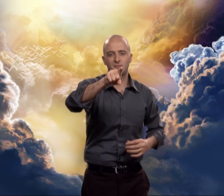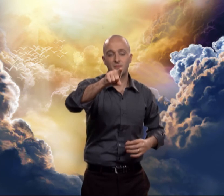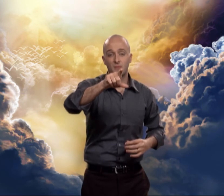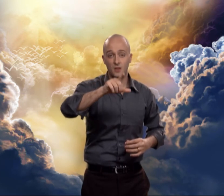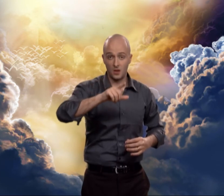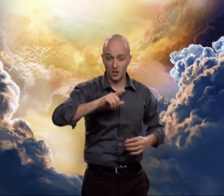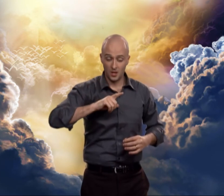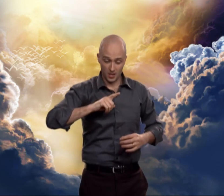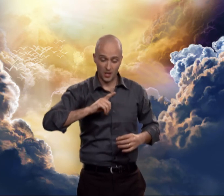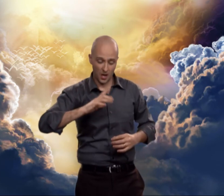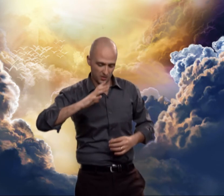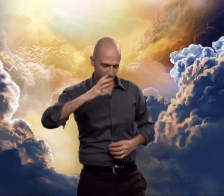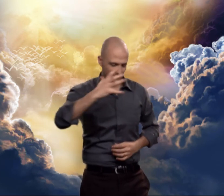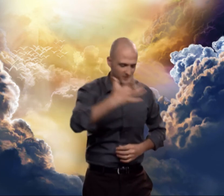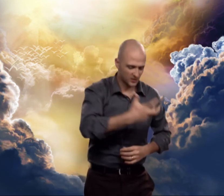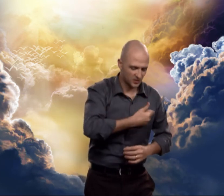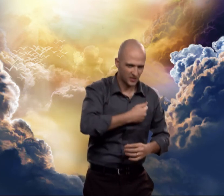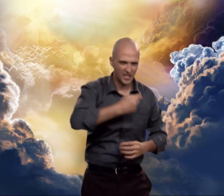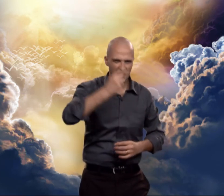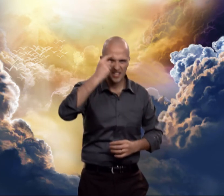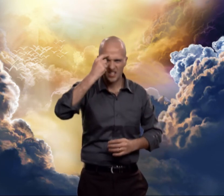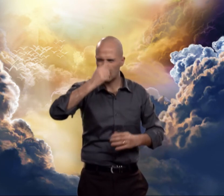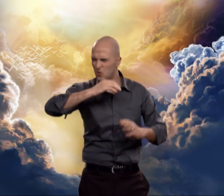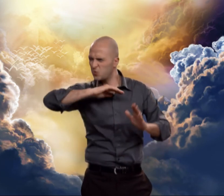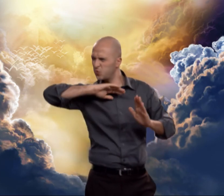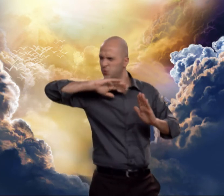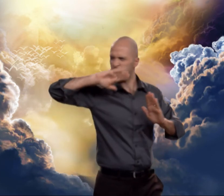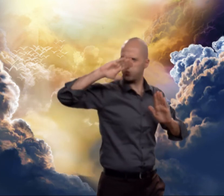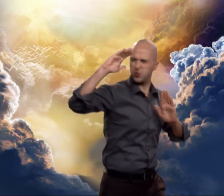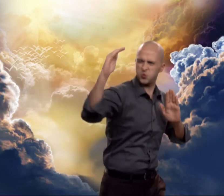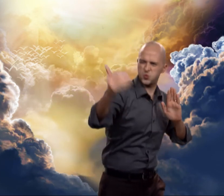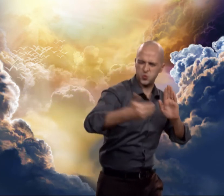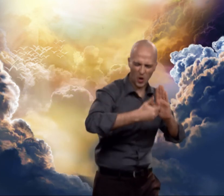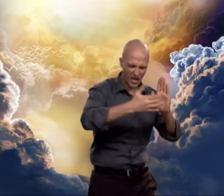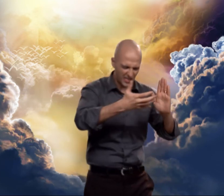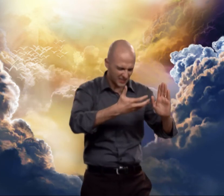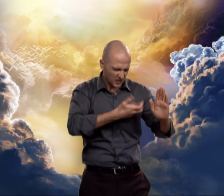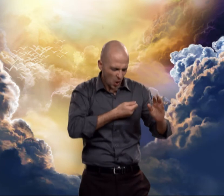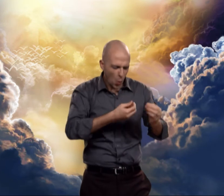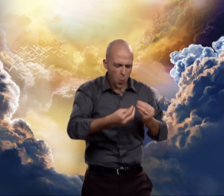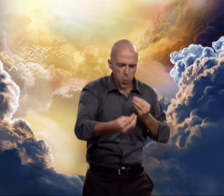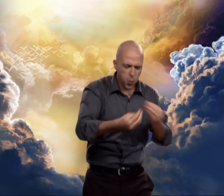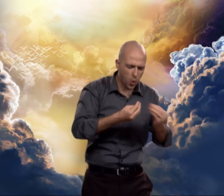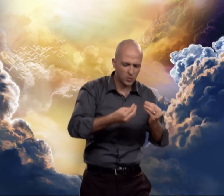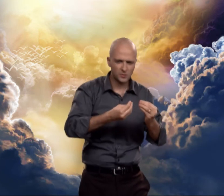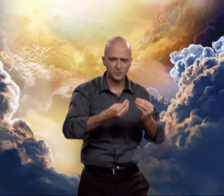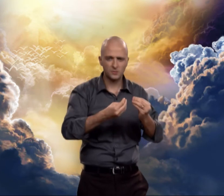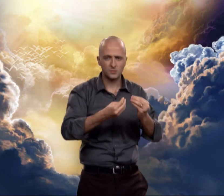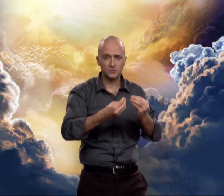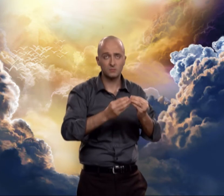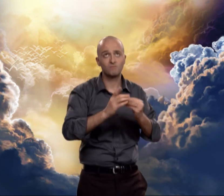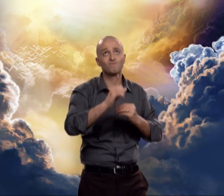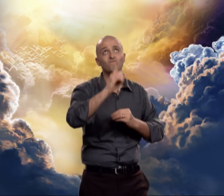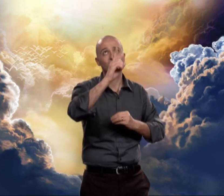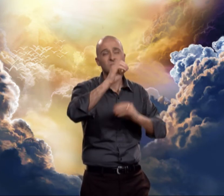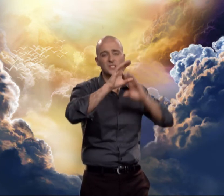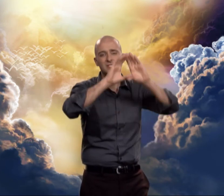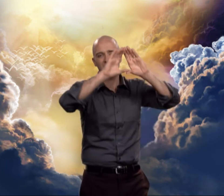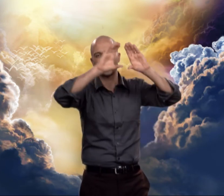em sabedoria não poderia elaborar outro plano para nos salvar, a não ser o sacrifício de seu Filho.